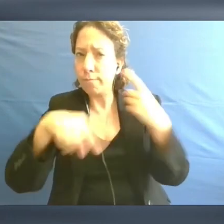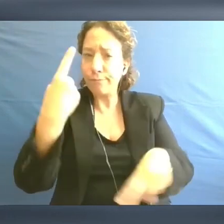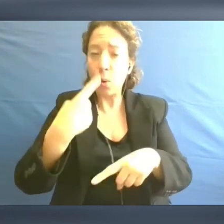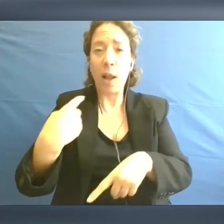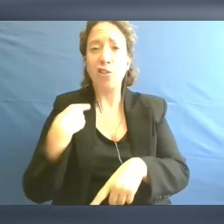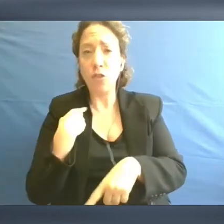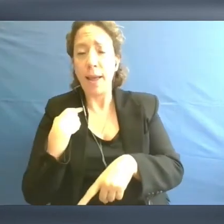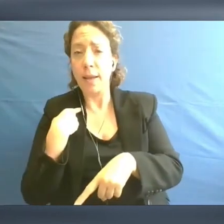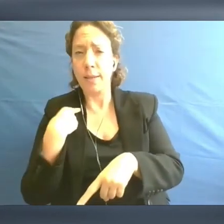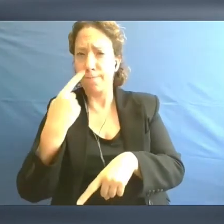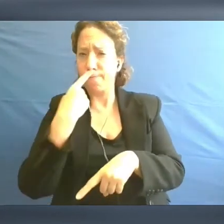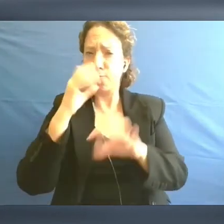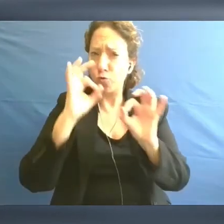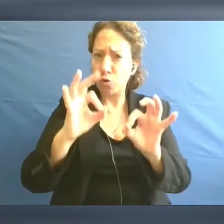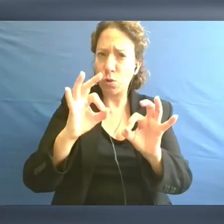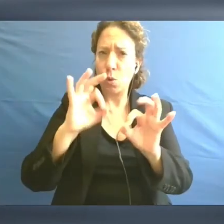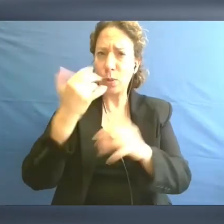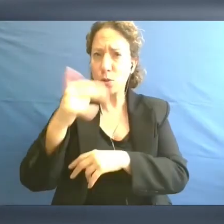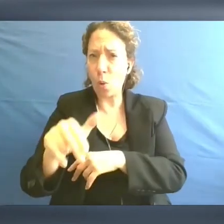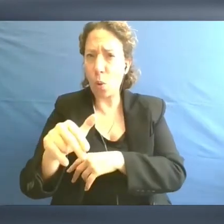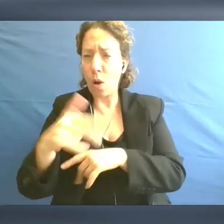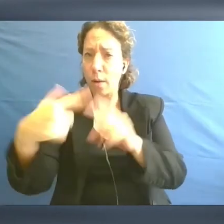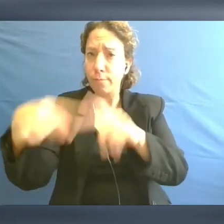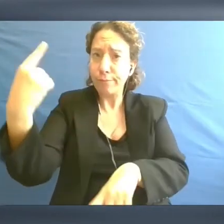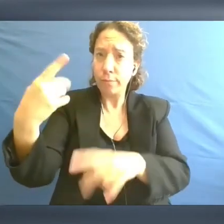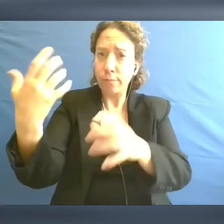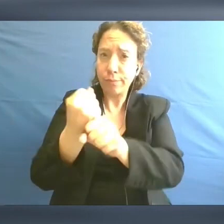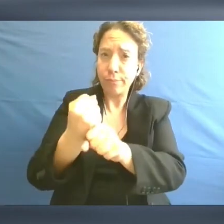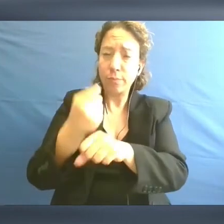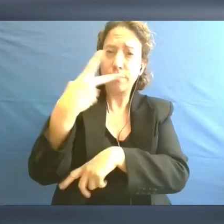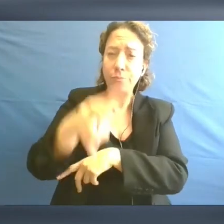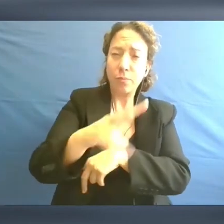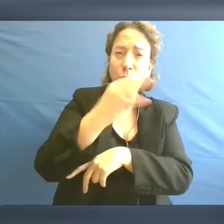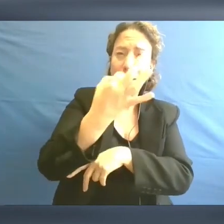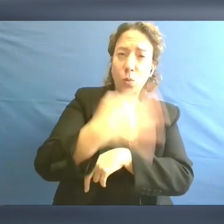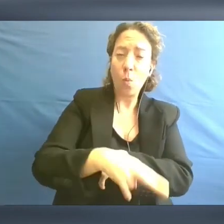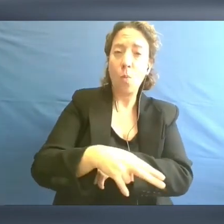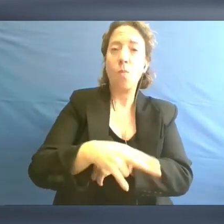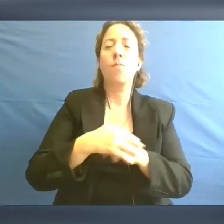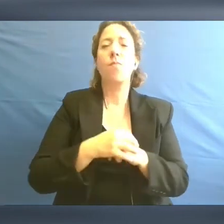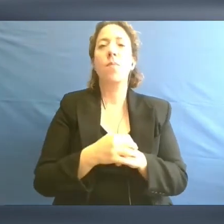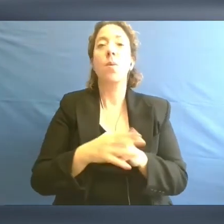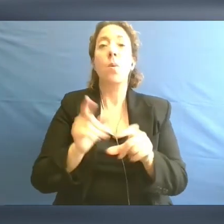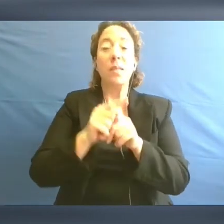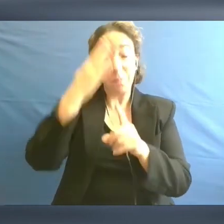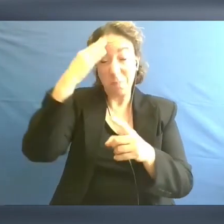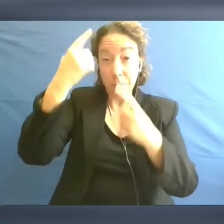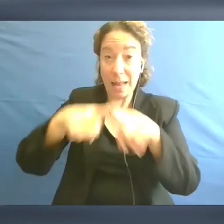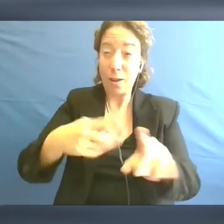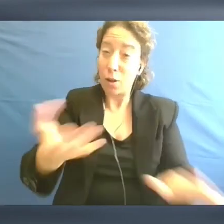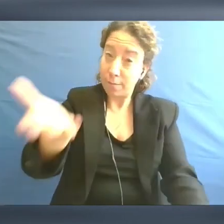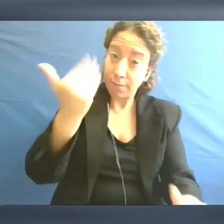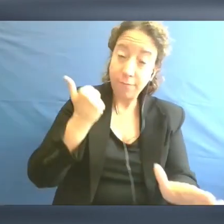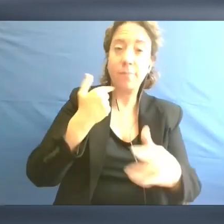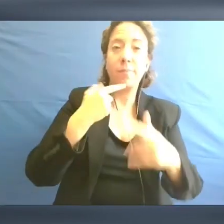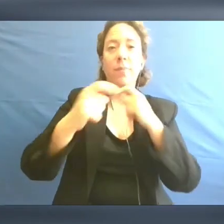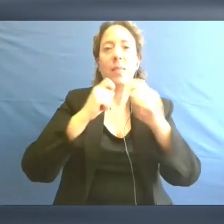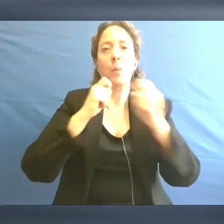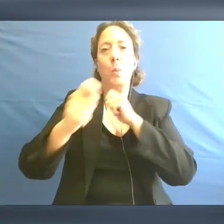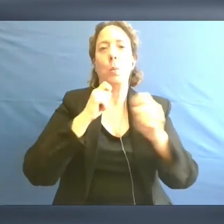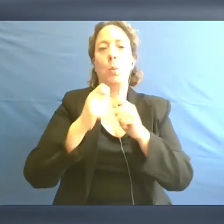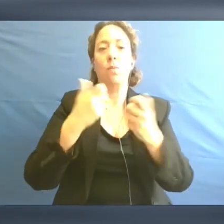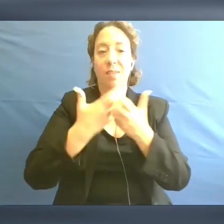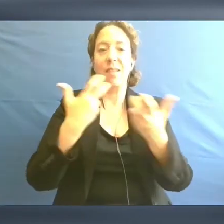est-ce qu'ils correspondent effectivement à un succès ou un échec de ce critère de succès? Et là encore, si vous n'êtes pas d'accord, venez en discuter. Le but d'avoir tous ces